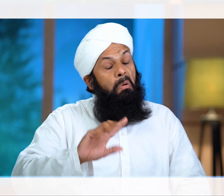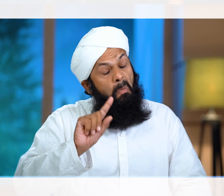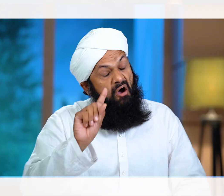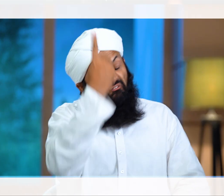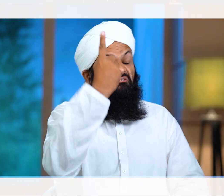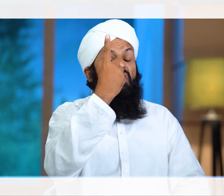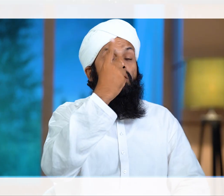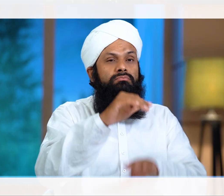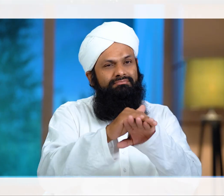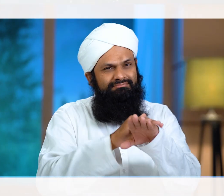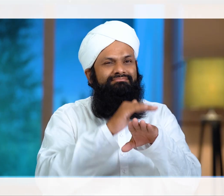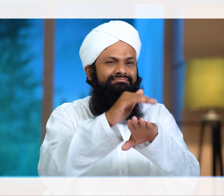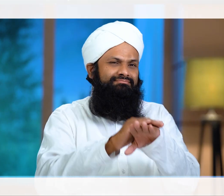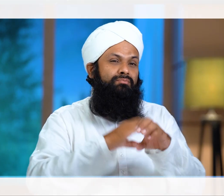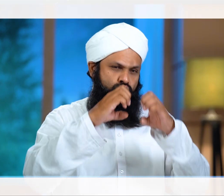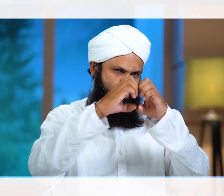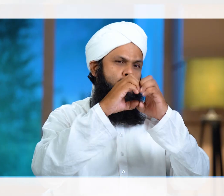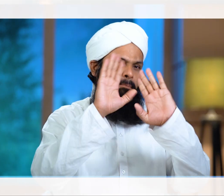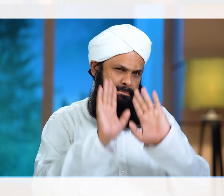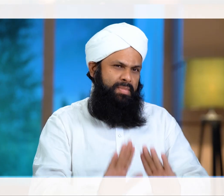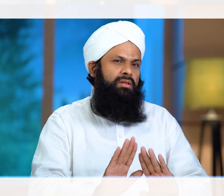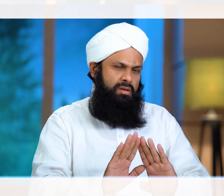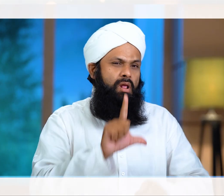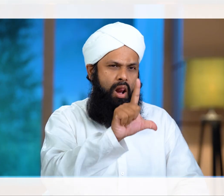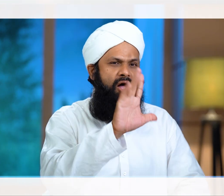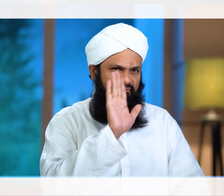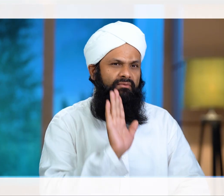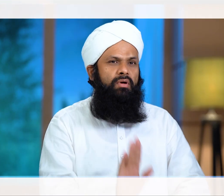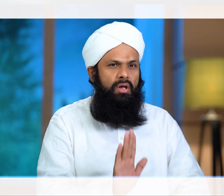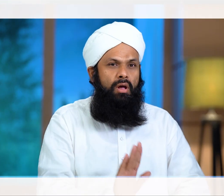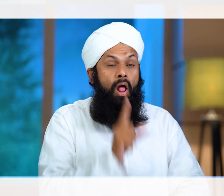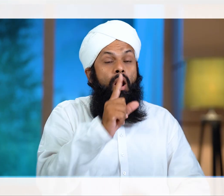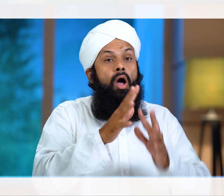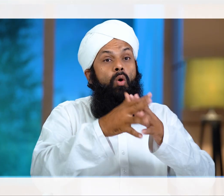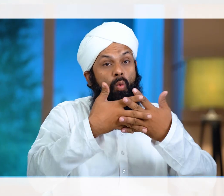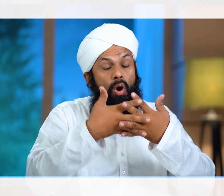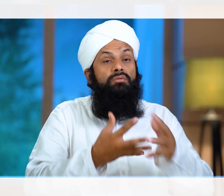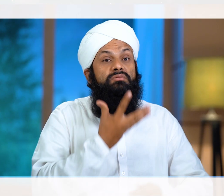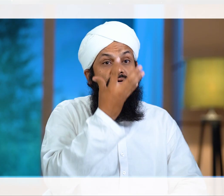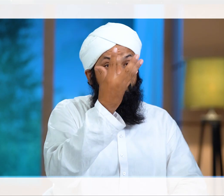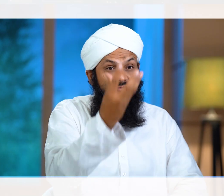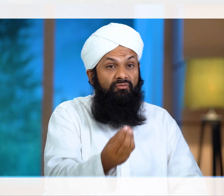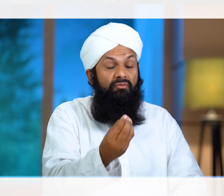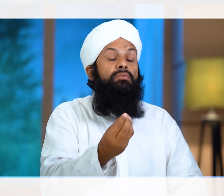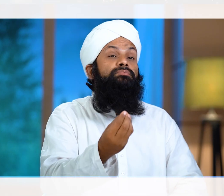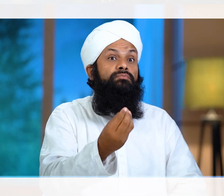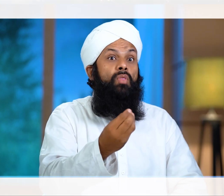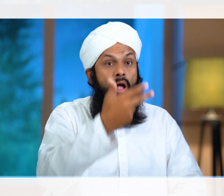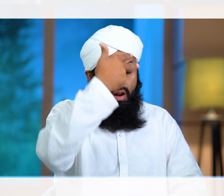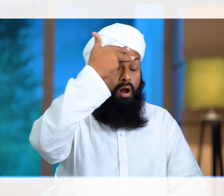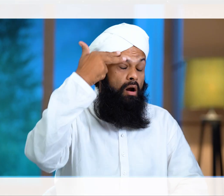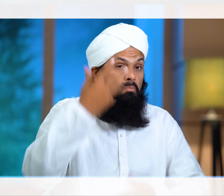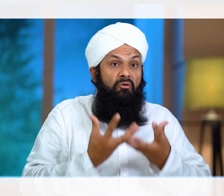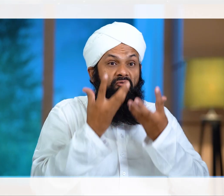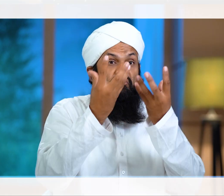باپ ہو. اللہ پاک کئی ماؤں کئی والد سے بڑھ کر ہم سے محبت فرماتا ہے. اور اب کیوں بھول